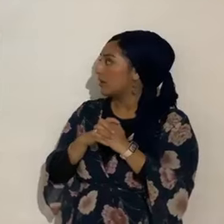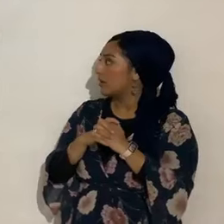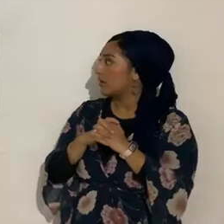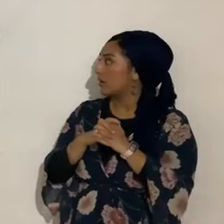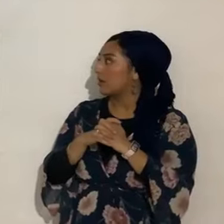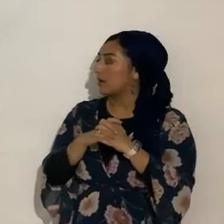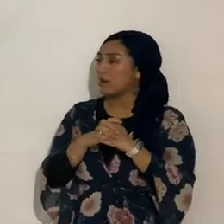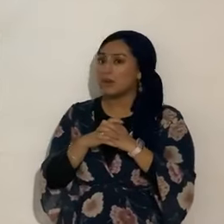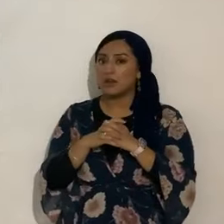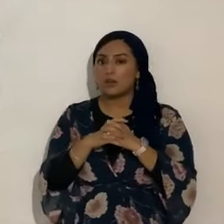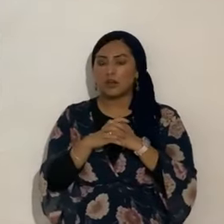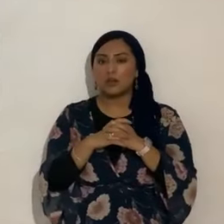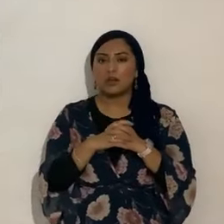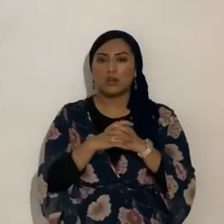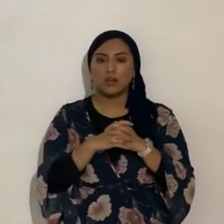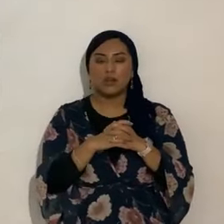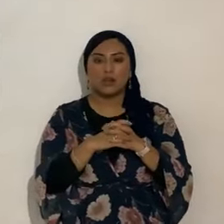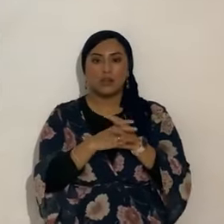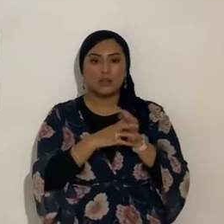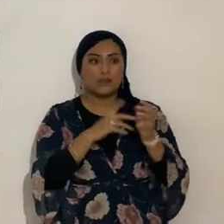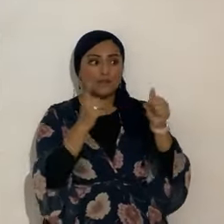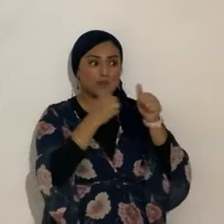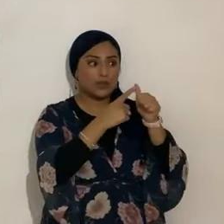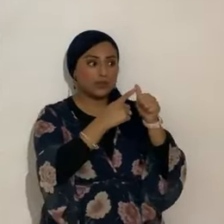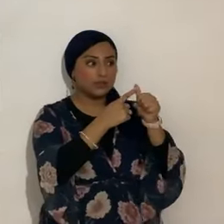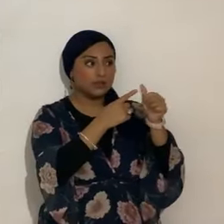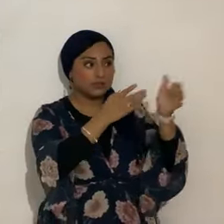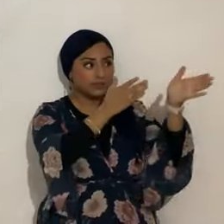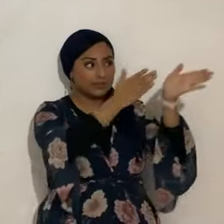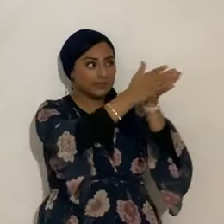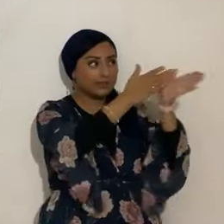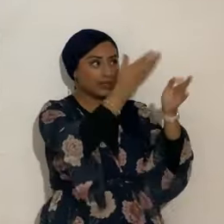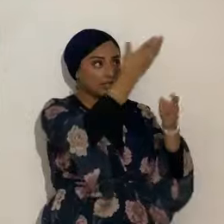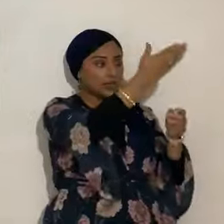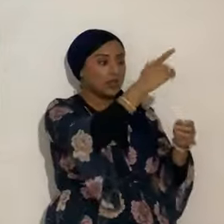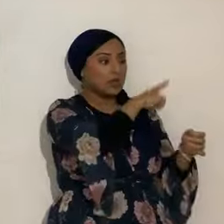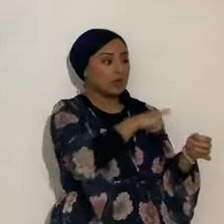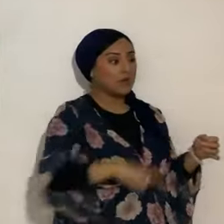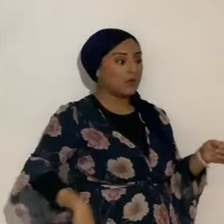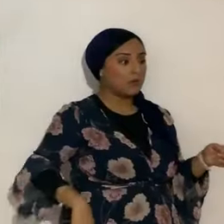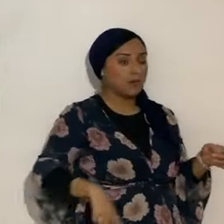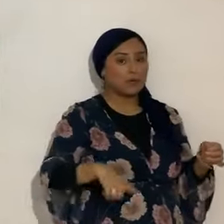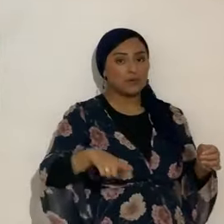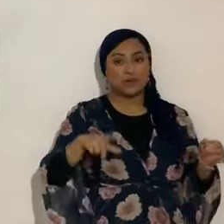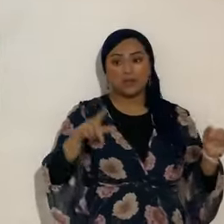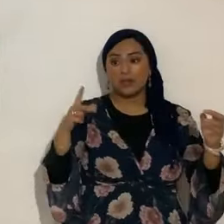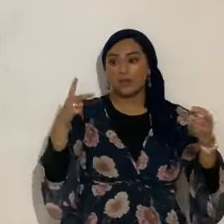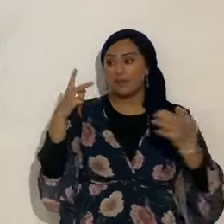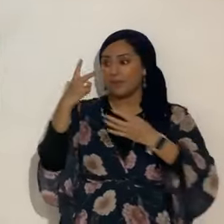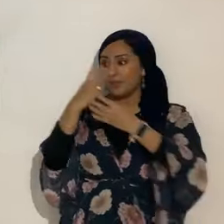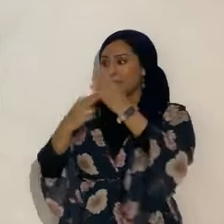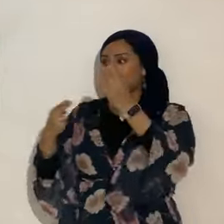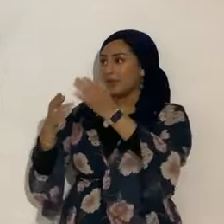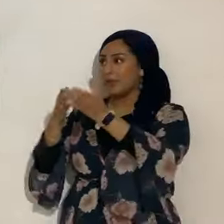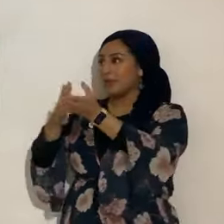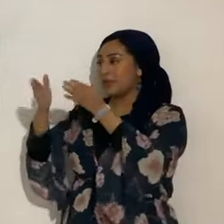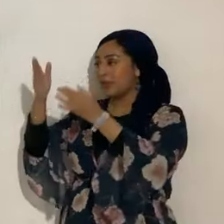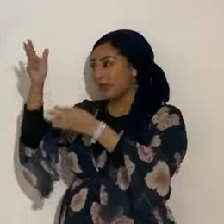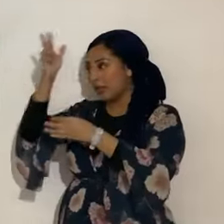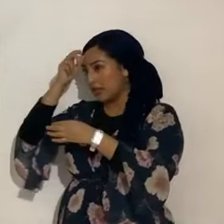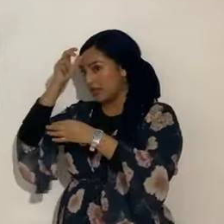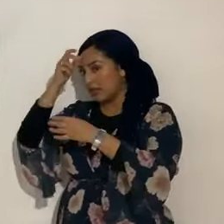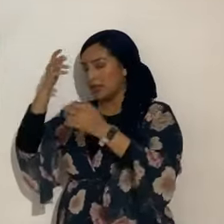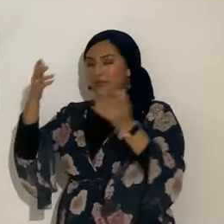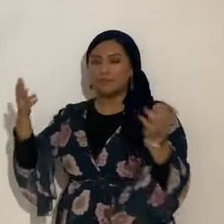le sirve aparentemente al Todopoderoso y al mismo tiempo al diablo, pero entonces no es servirle